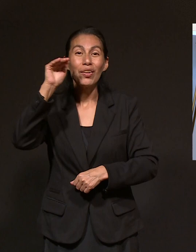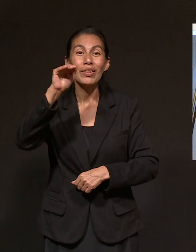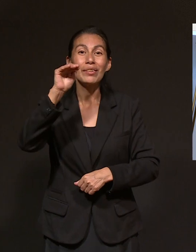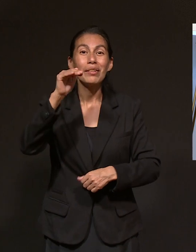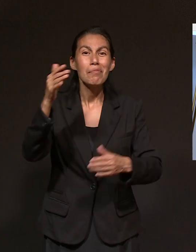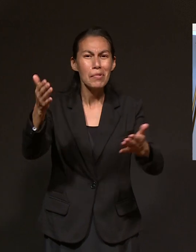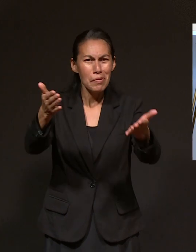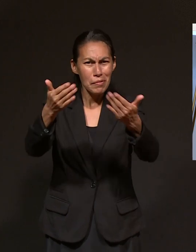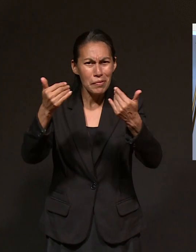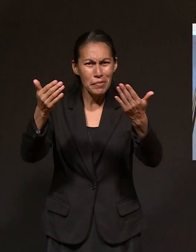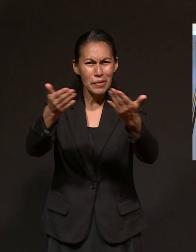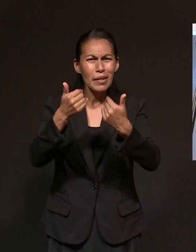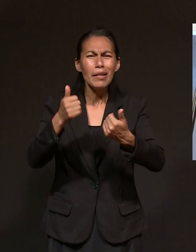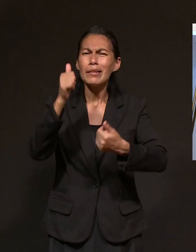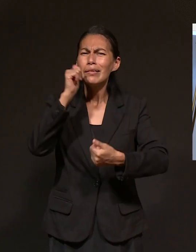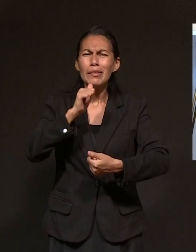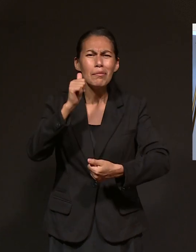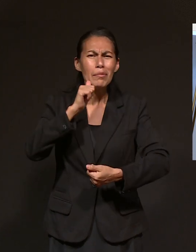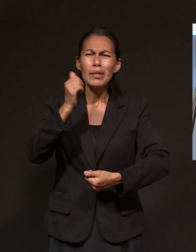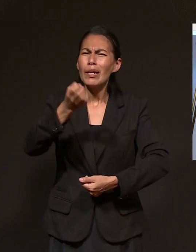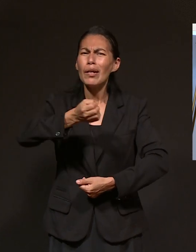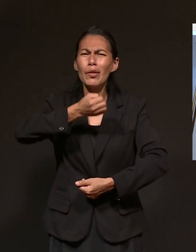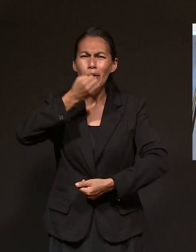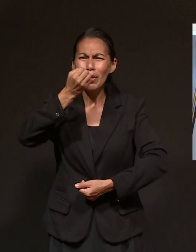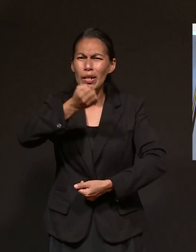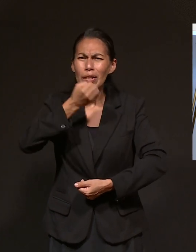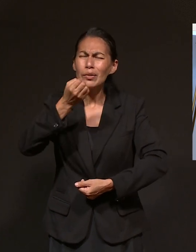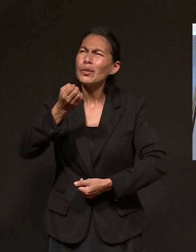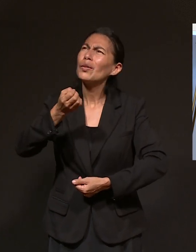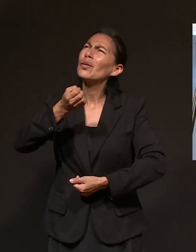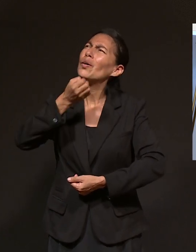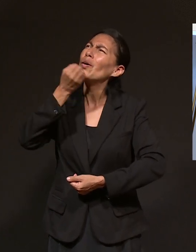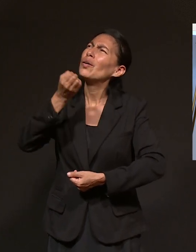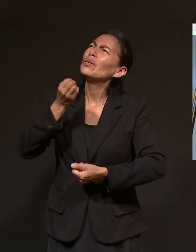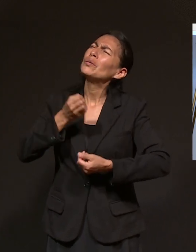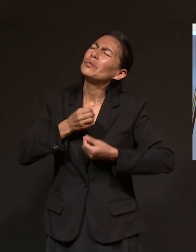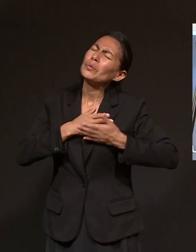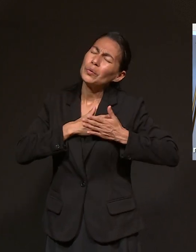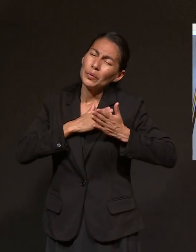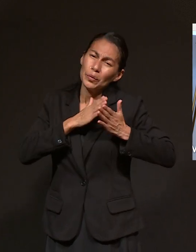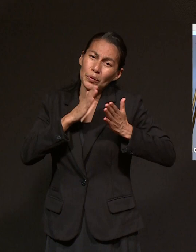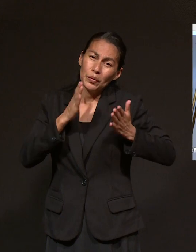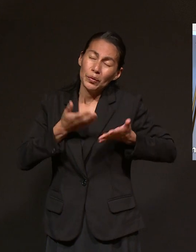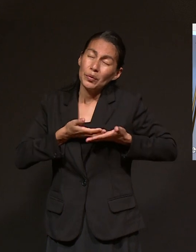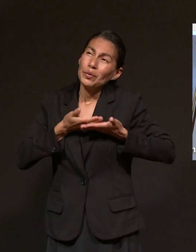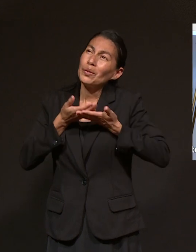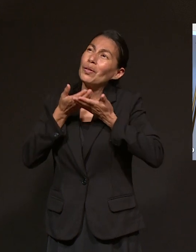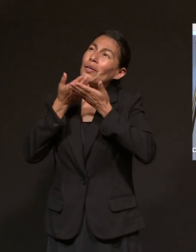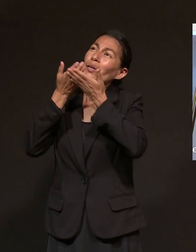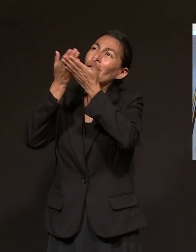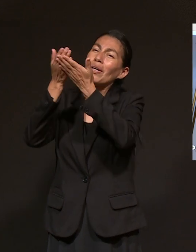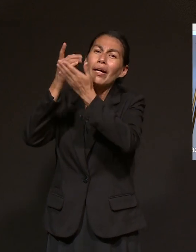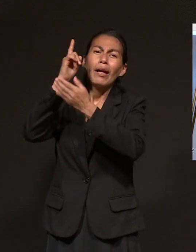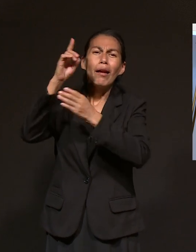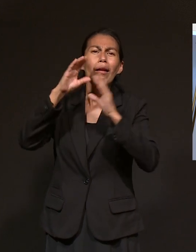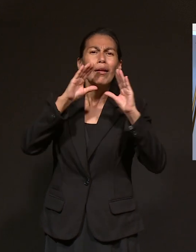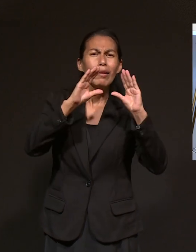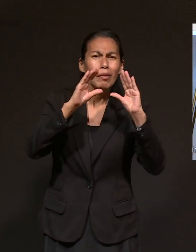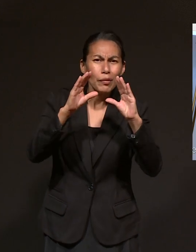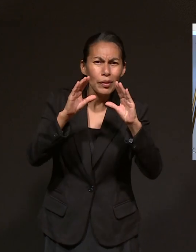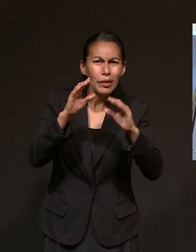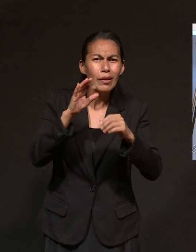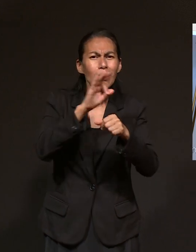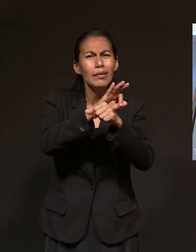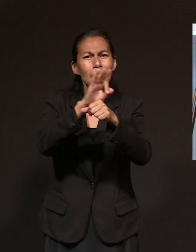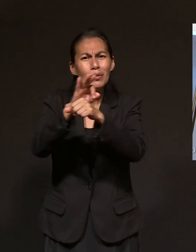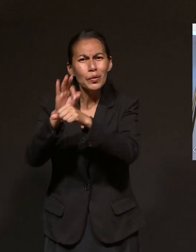Todo el tiempo En oración Descarga Todo Toda tu ansiedad Que Él Tiene